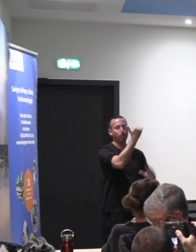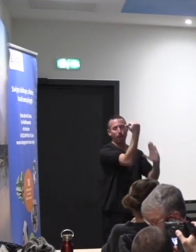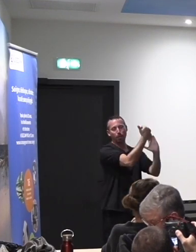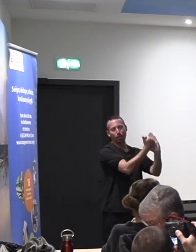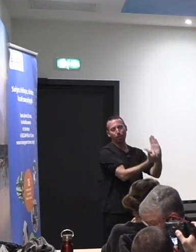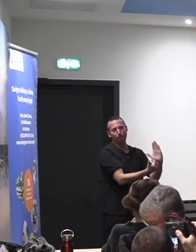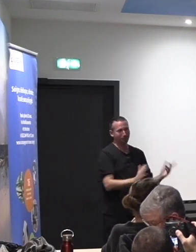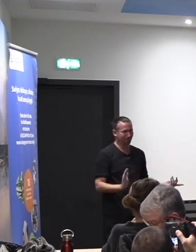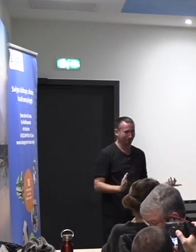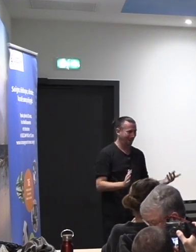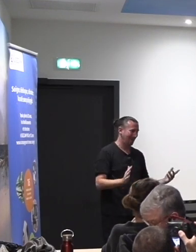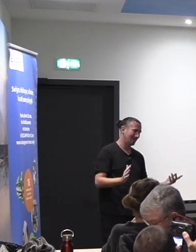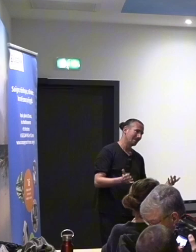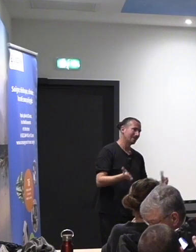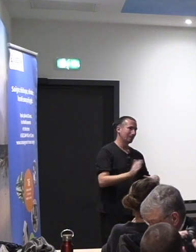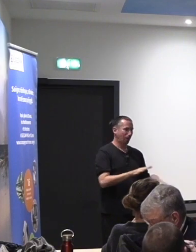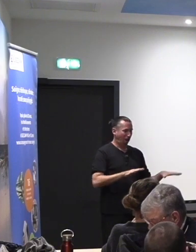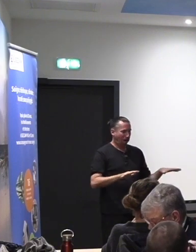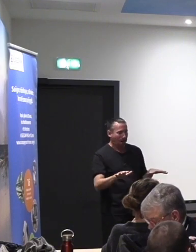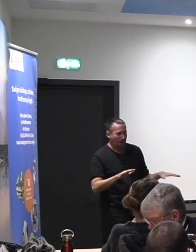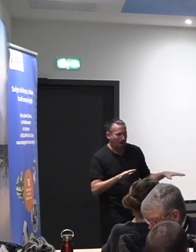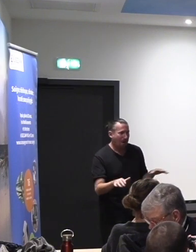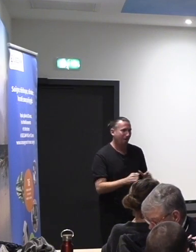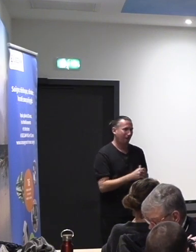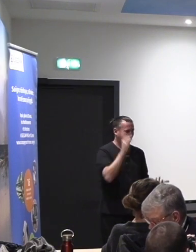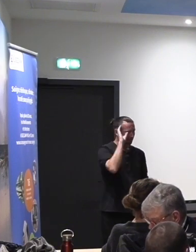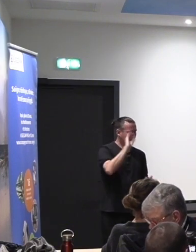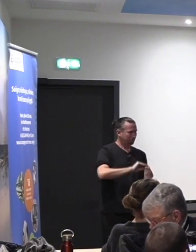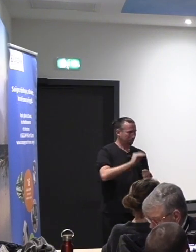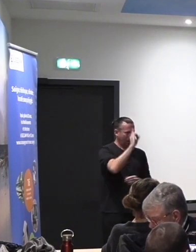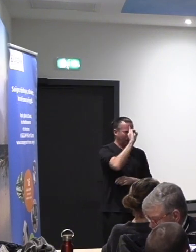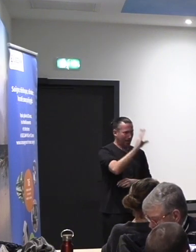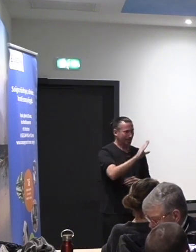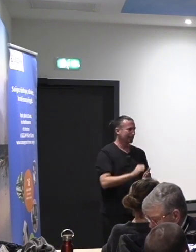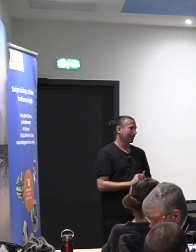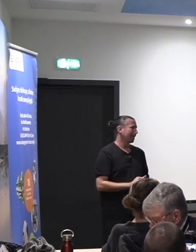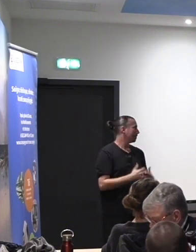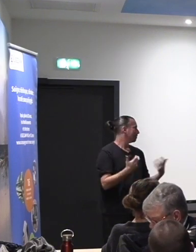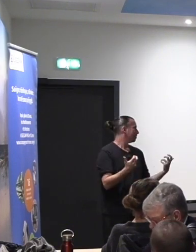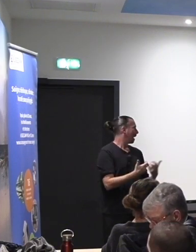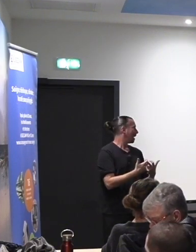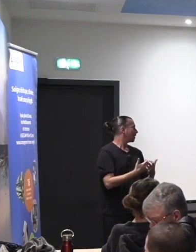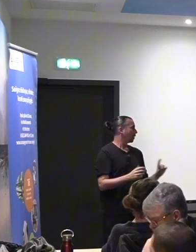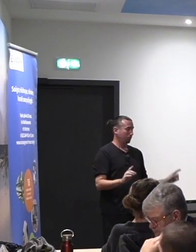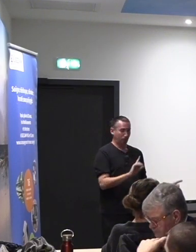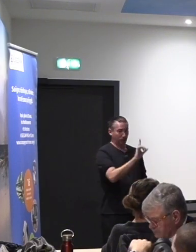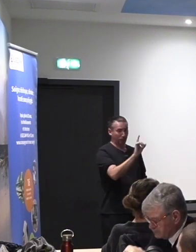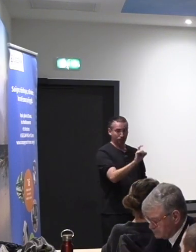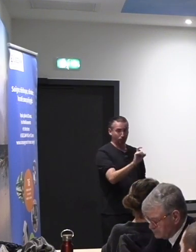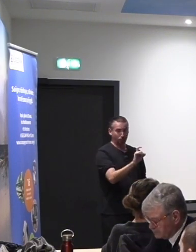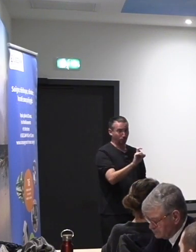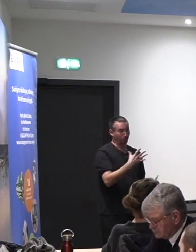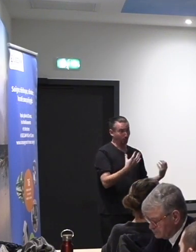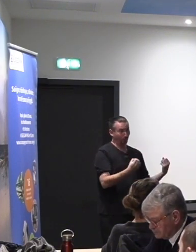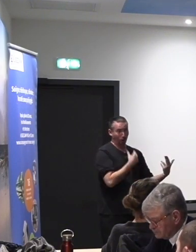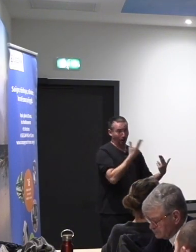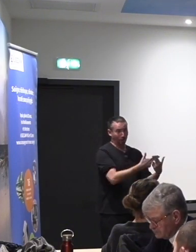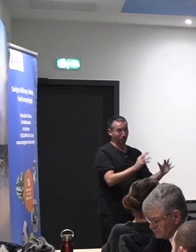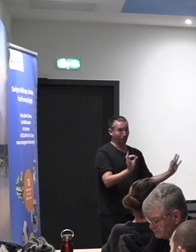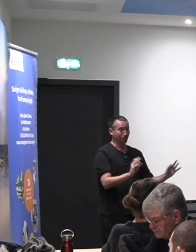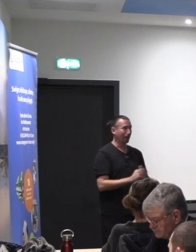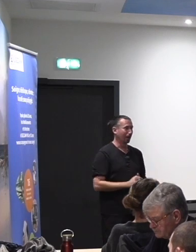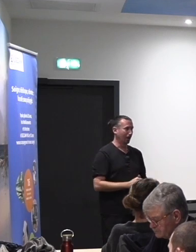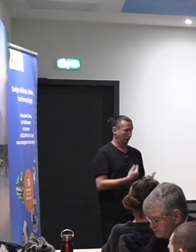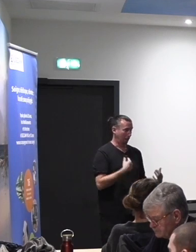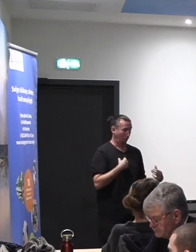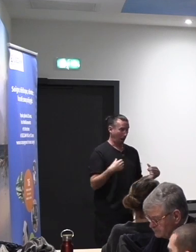tâtonne, et c'est ce qu'on fait dans le questionnement éthique. On essaie de répondre à la question pour laquelle on n'a pas toujours la réponse, qui est la question « Que